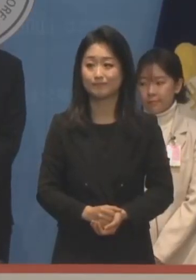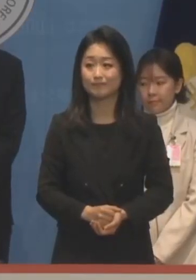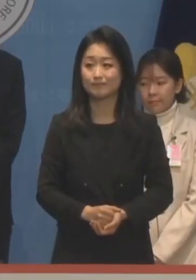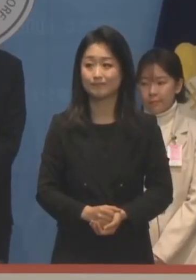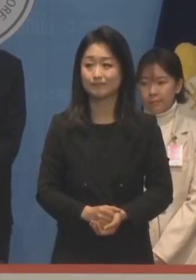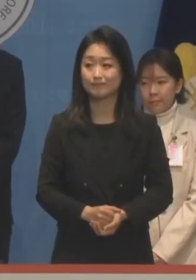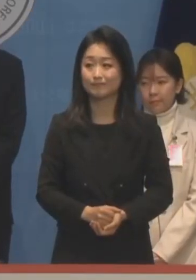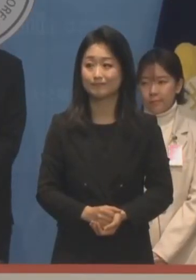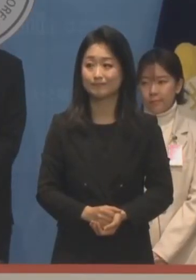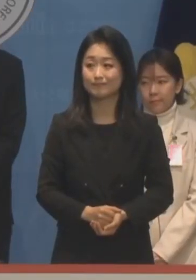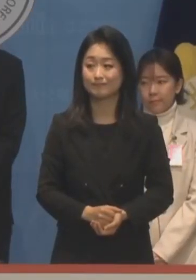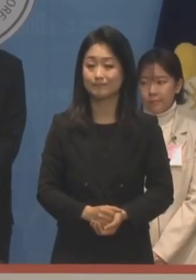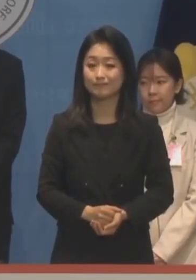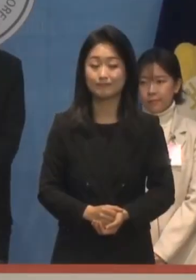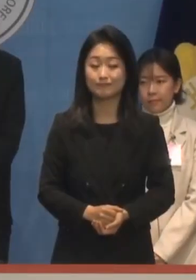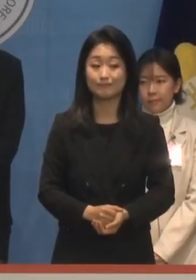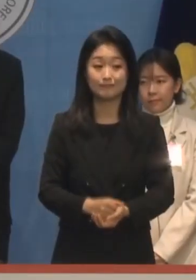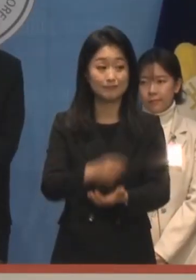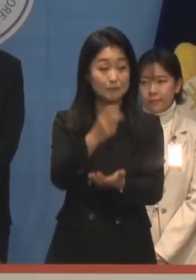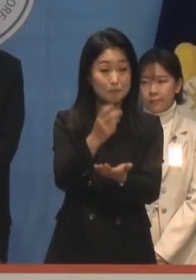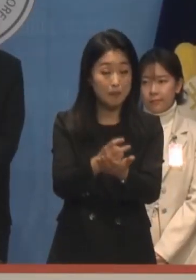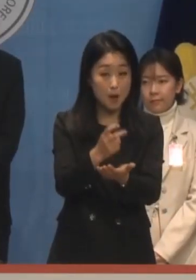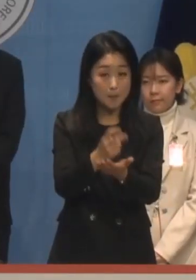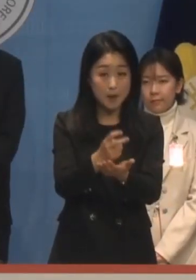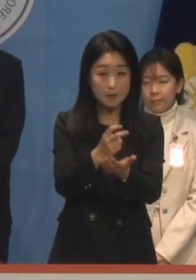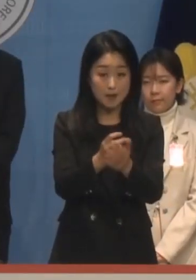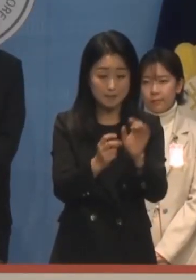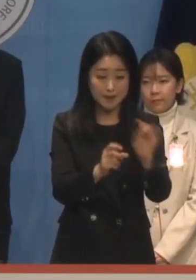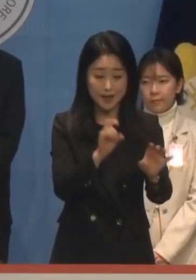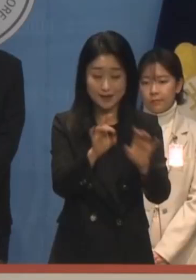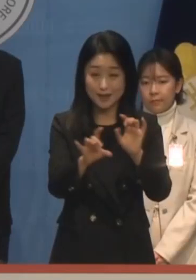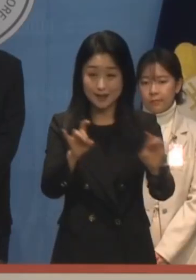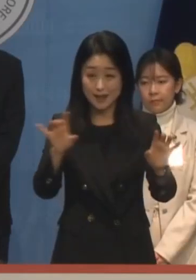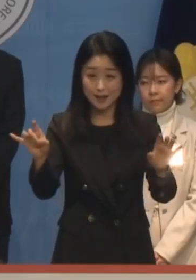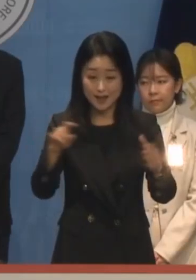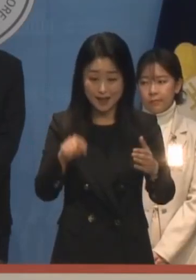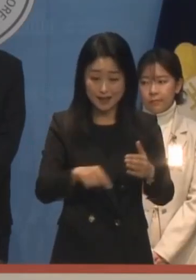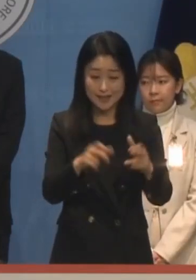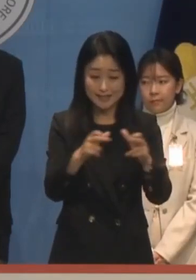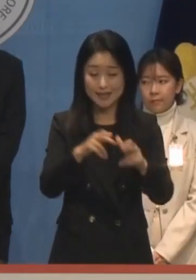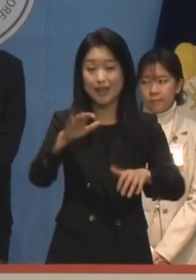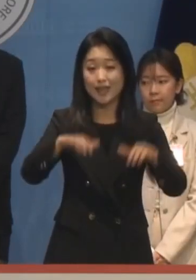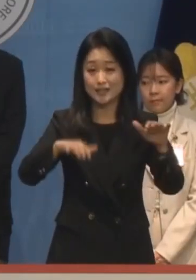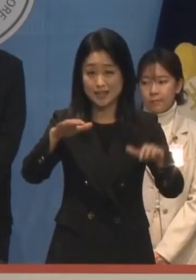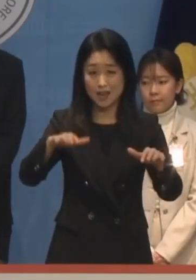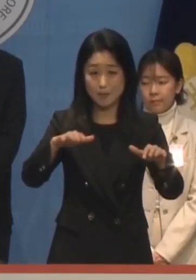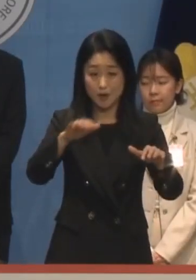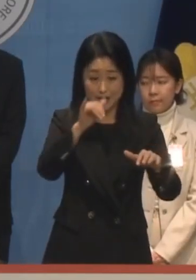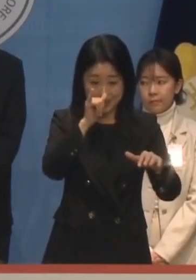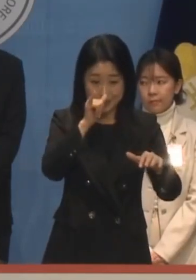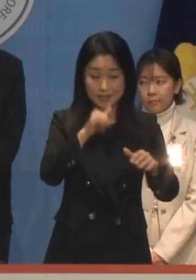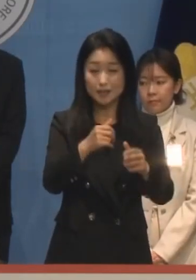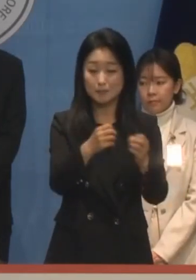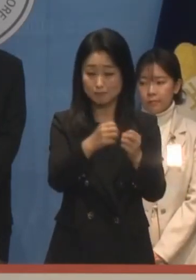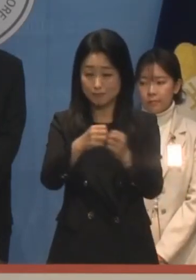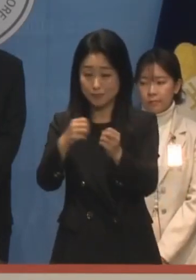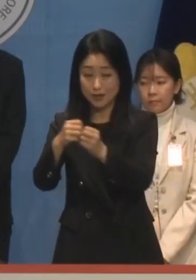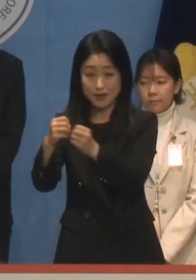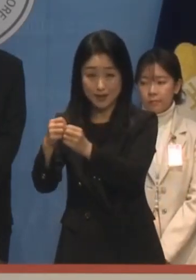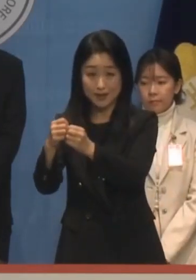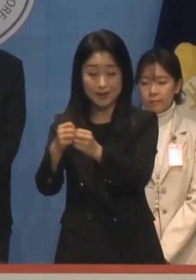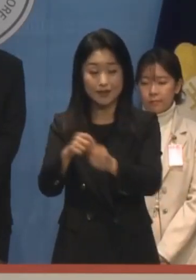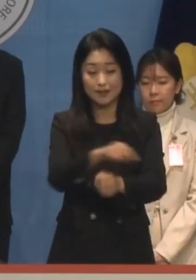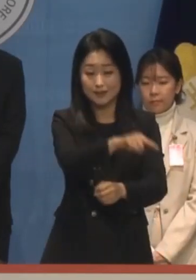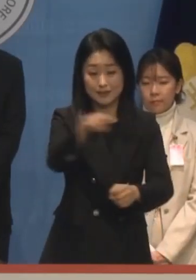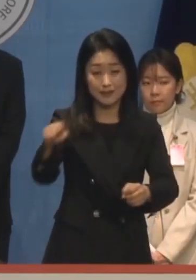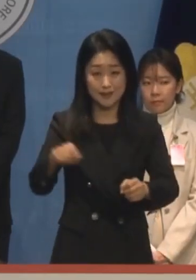각종 법에 녹아들어 있는 장애인 차별, 배제를 야기하거나 용인하는